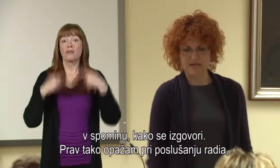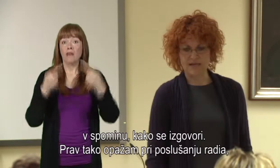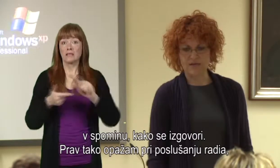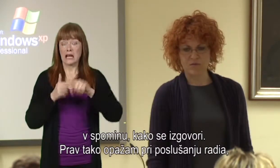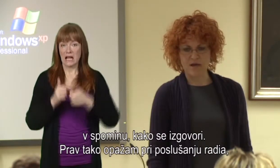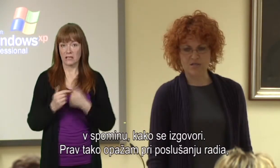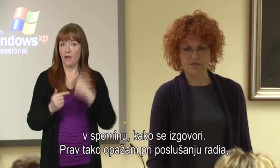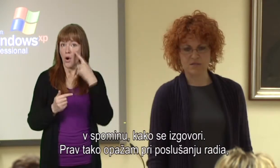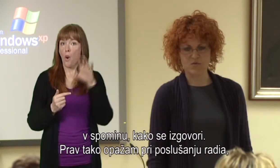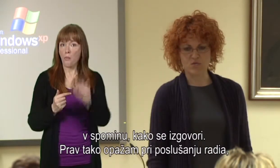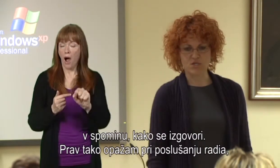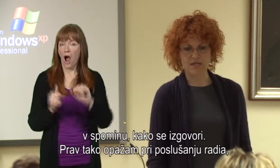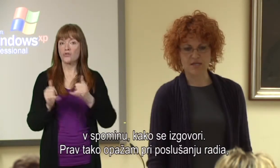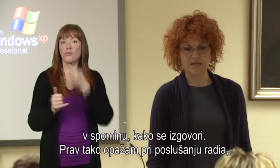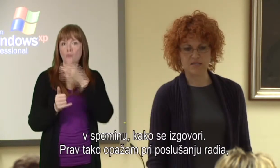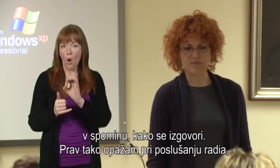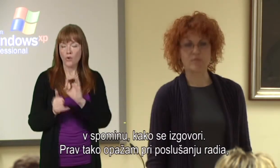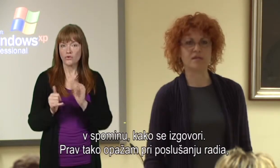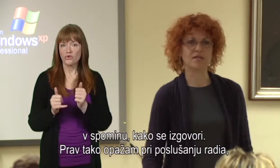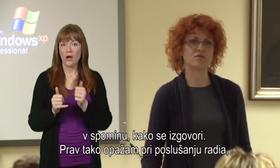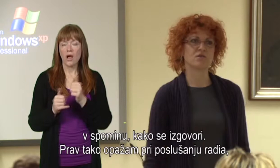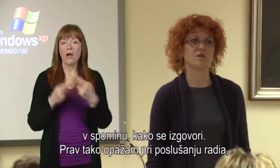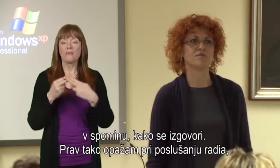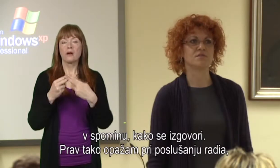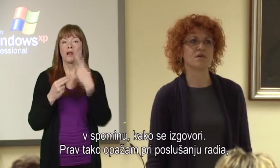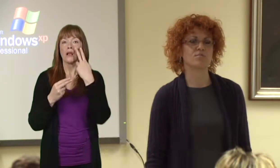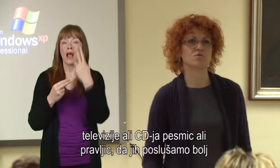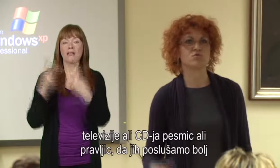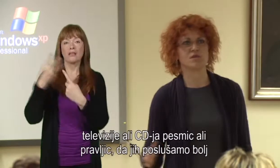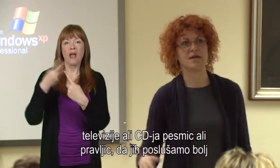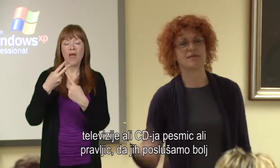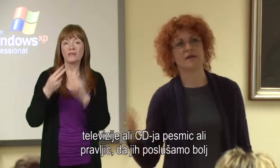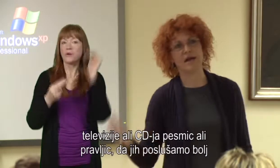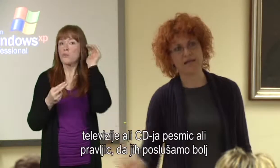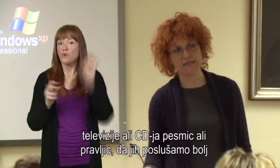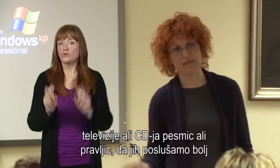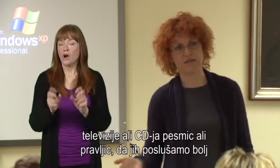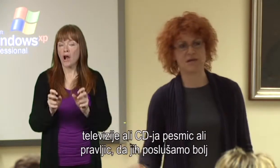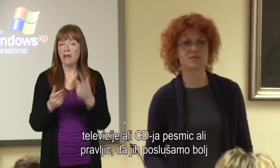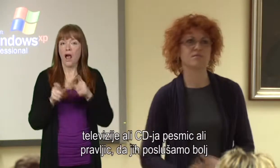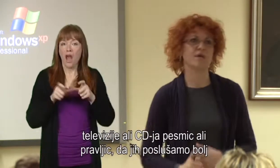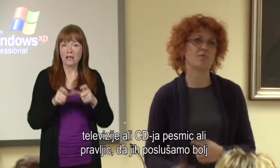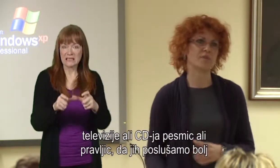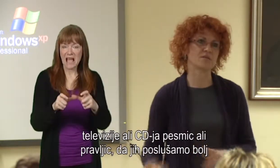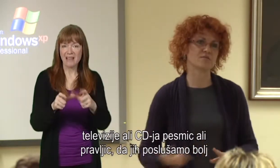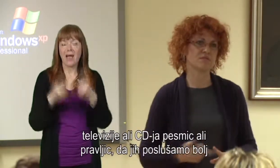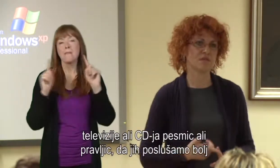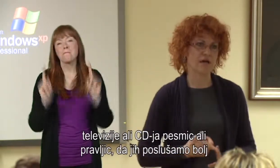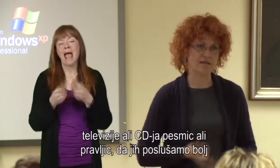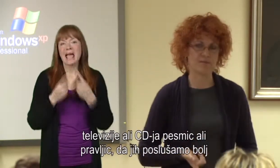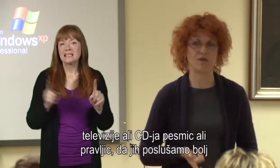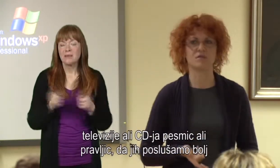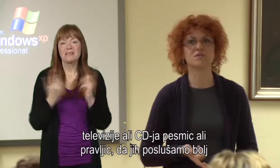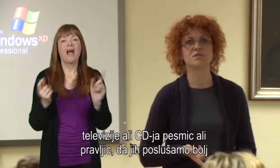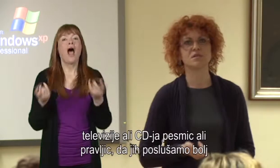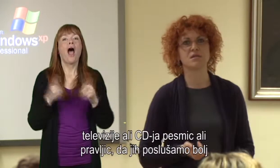Naslednja stvar, ki jo opažam, da je boljša, je recimo pri gledanju televizije, poslušanje radija ali CD-ja, se pravi pesmic